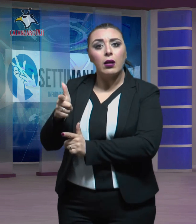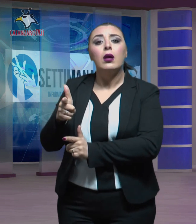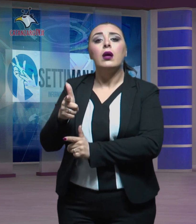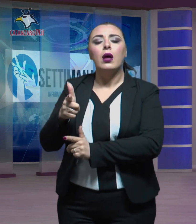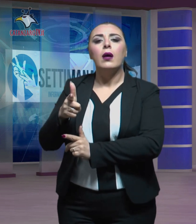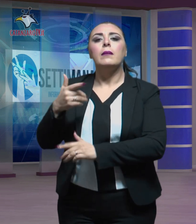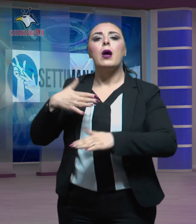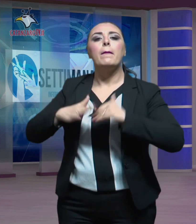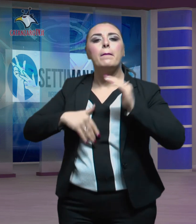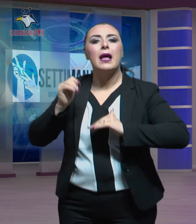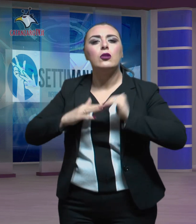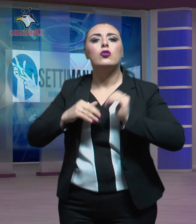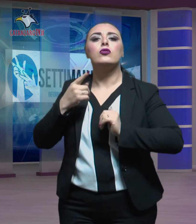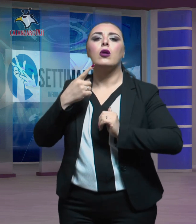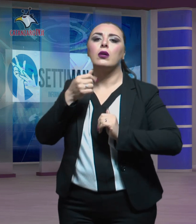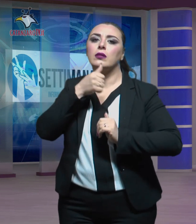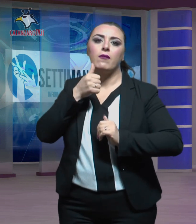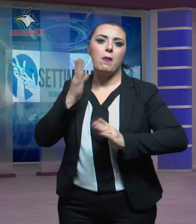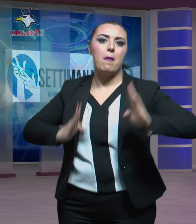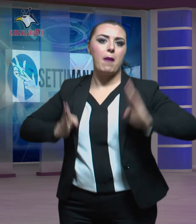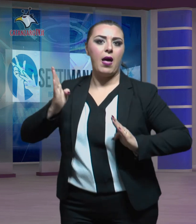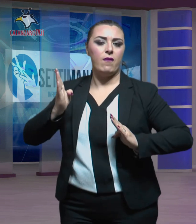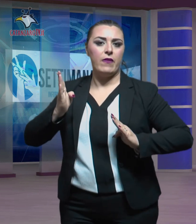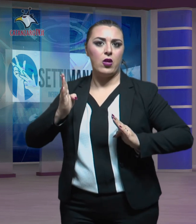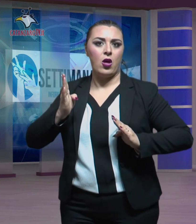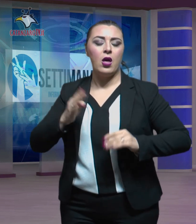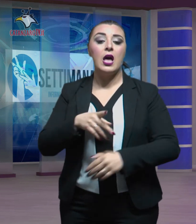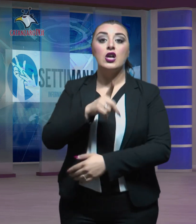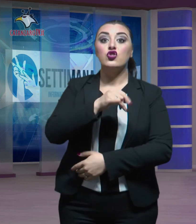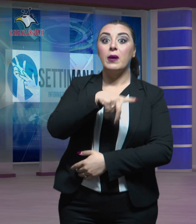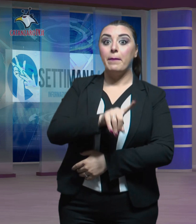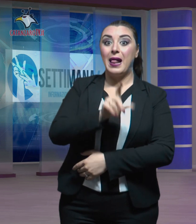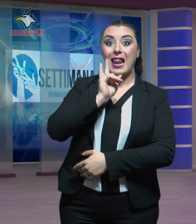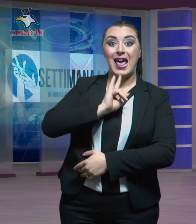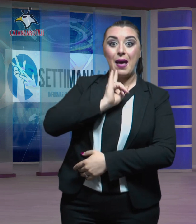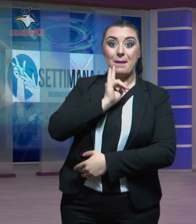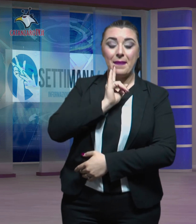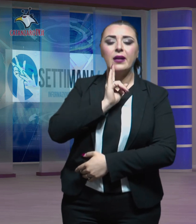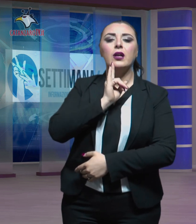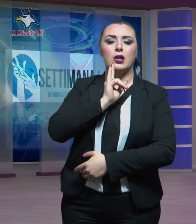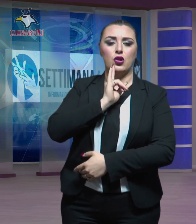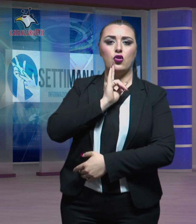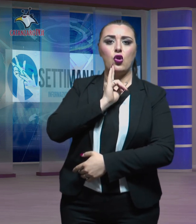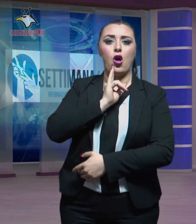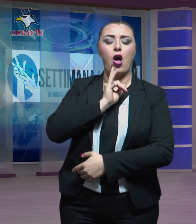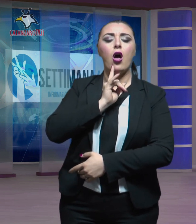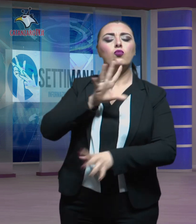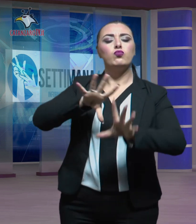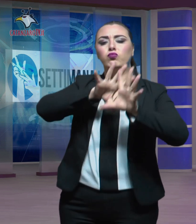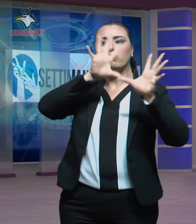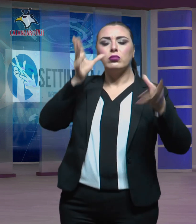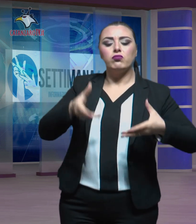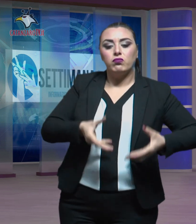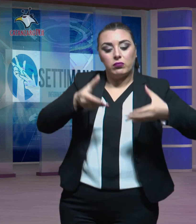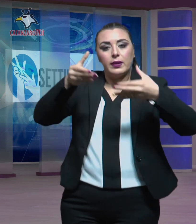metodo e dalla finalità mafiosa. Il GIP di Lamezia ha trasmesso gli atti